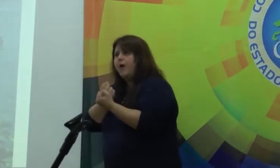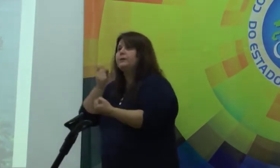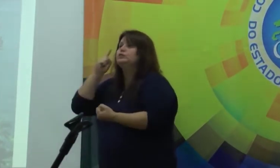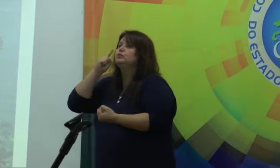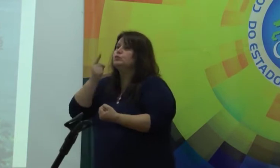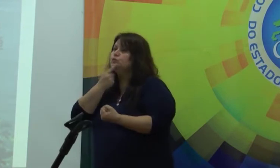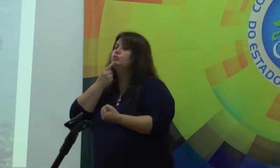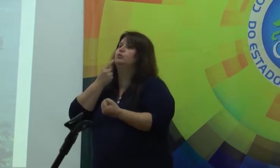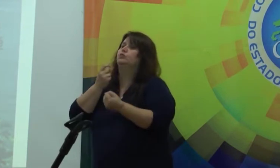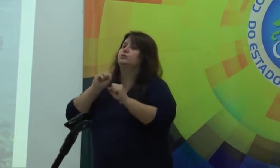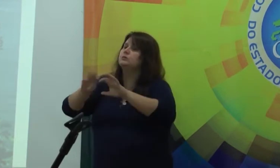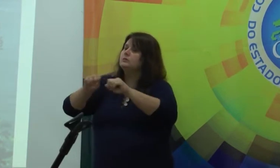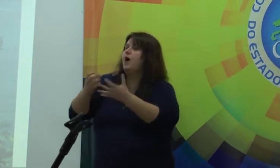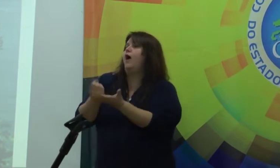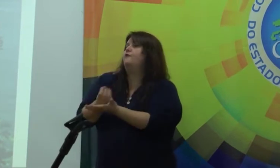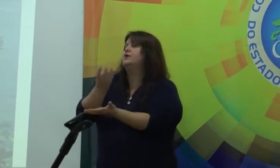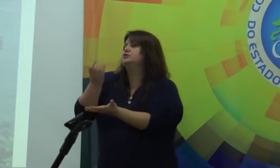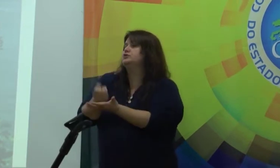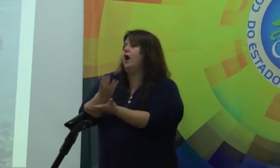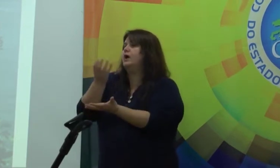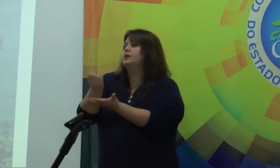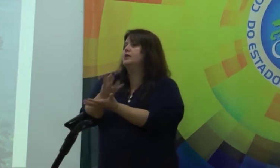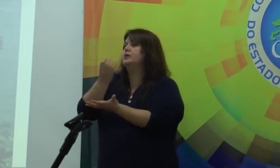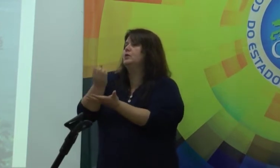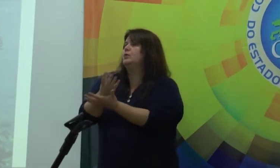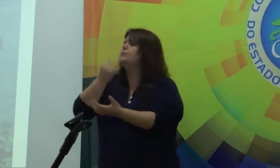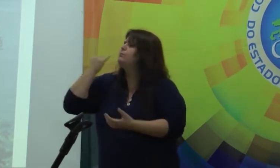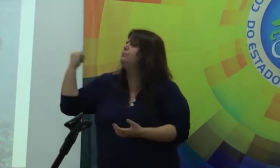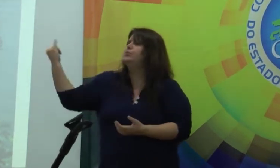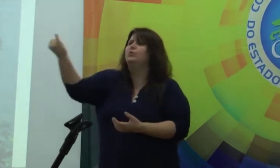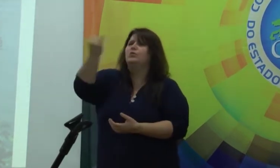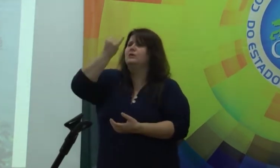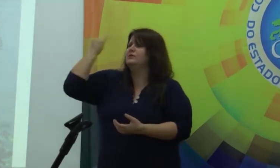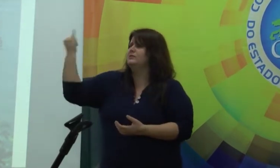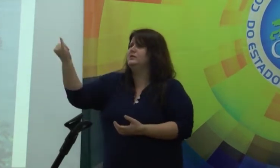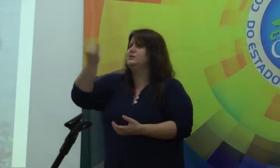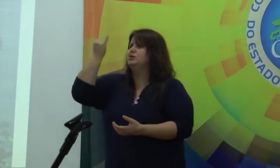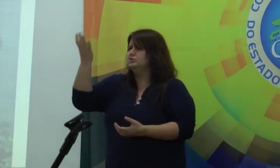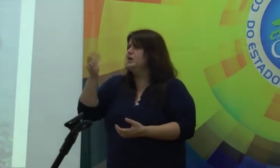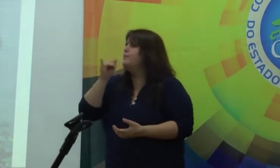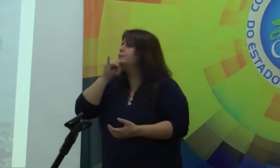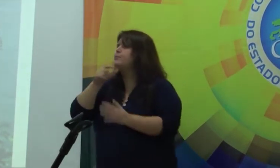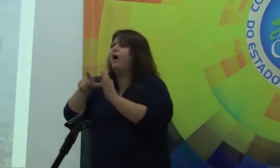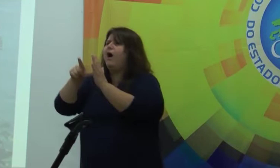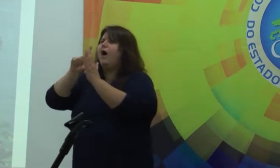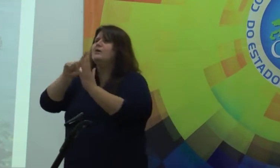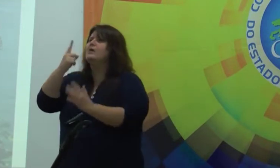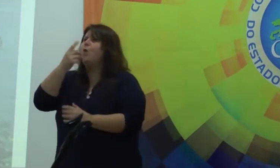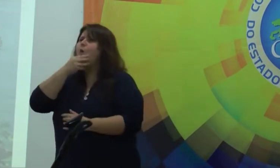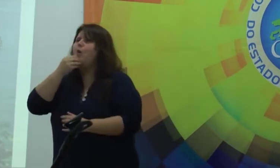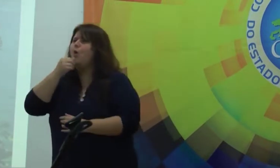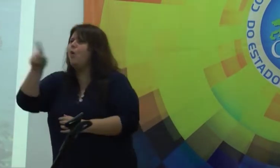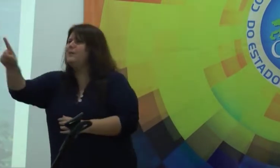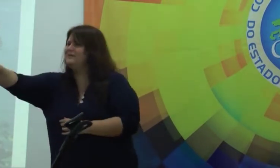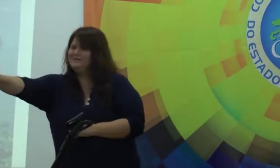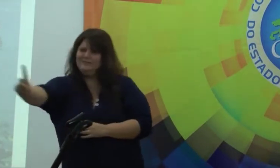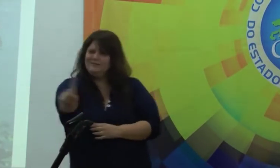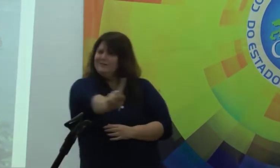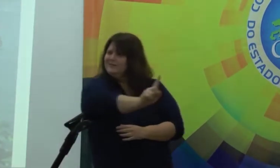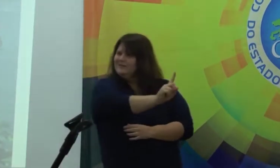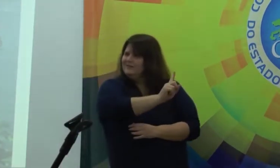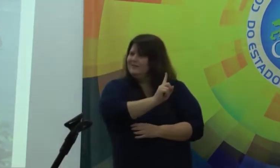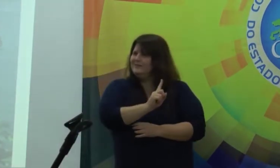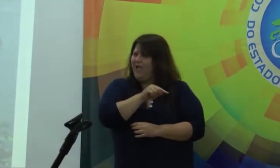outros estados, para que as casas espíritas recebam o surdo, para que aprendam também, conheçam a